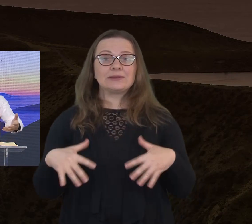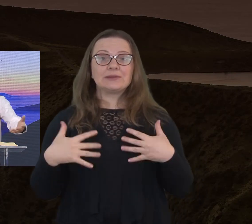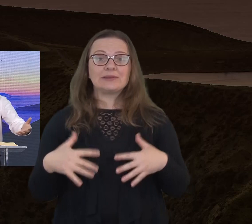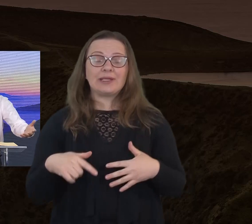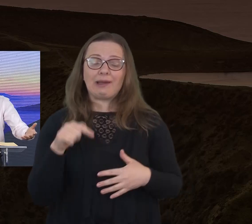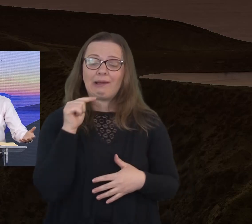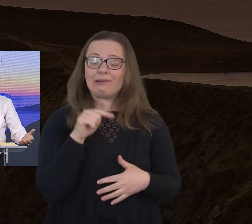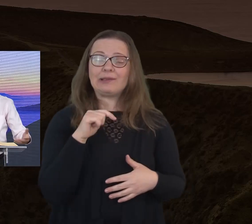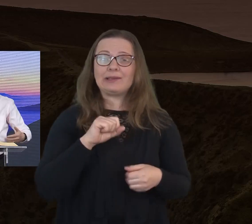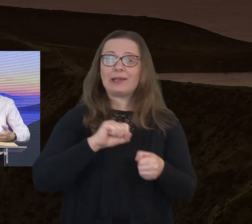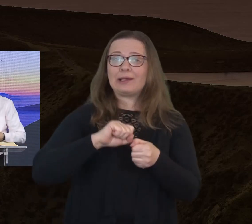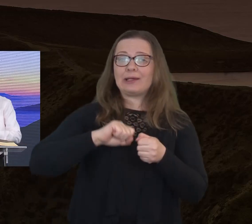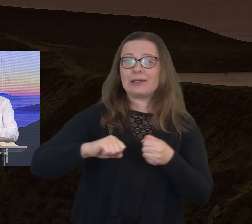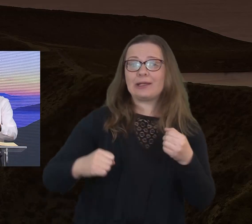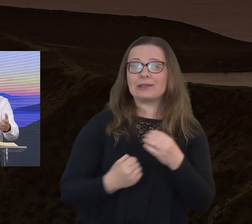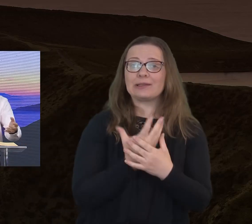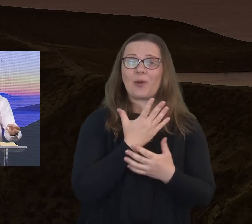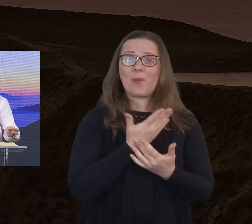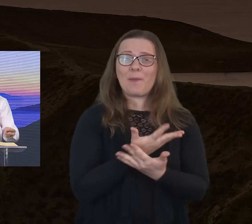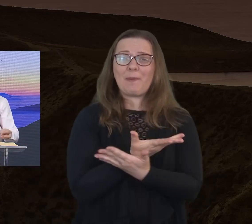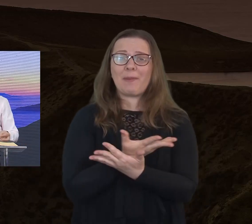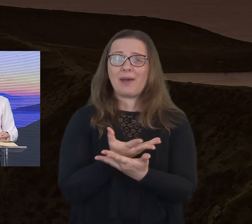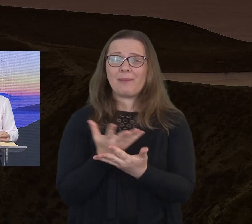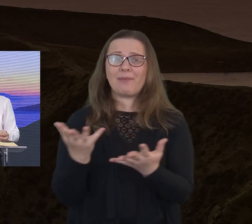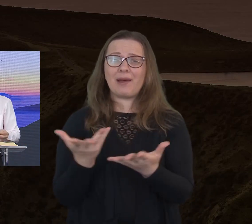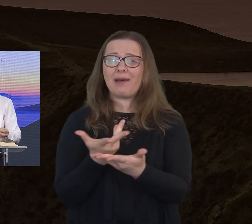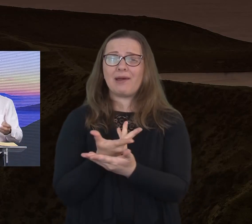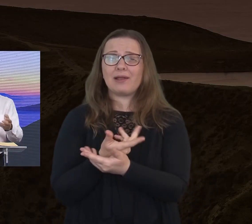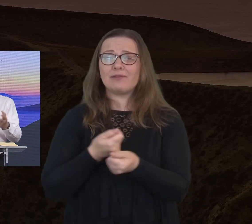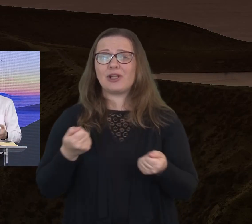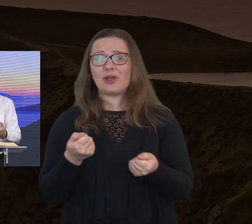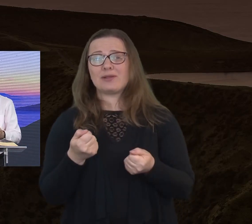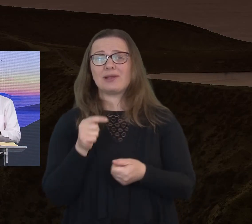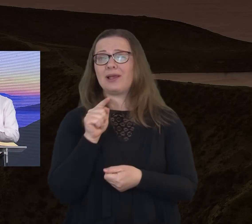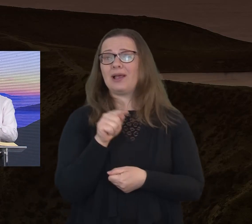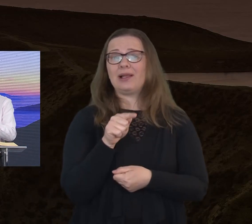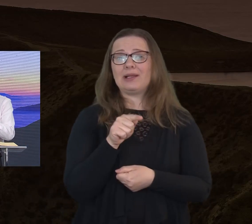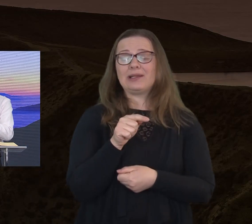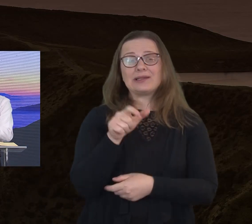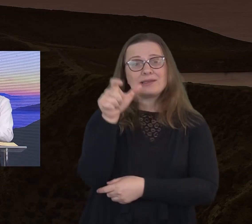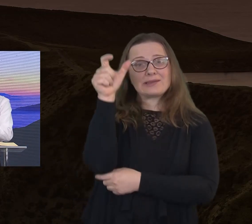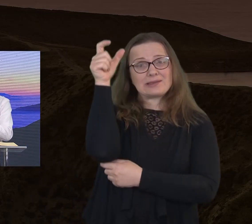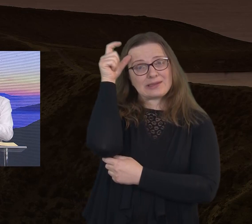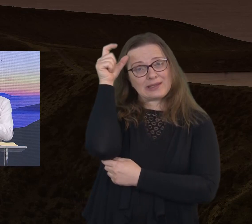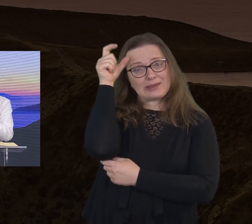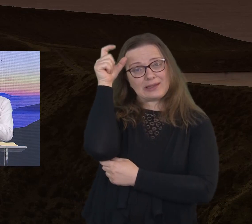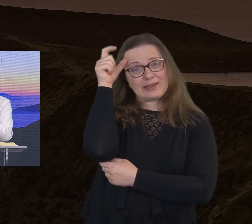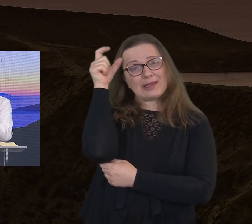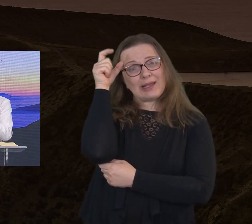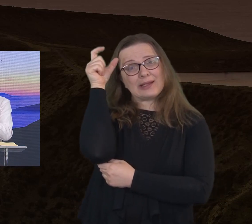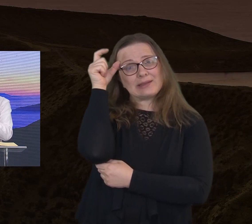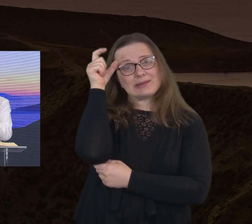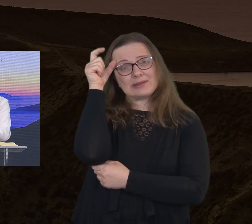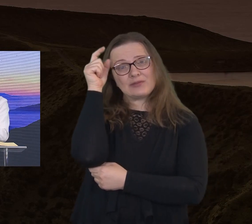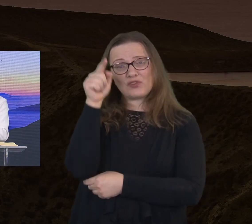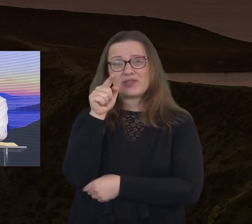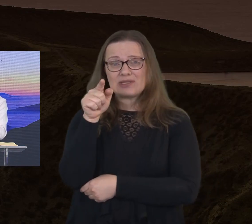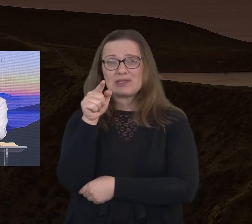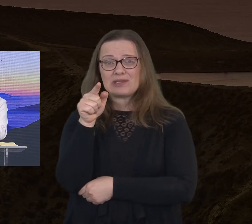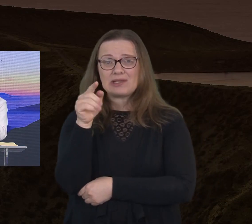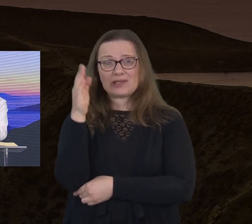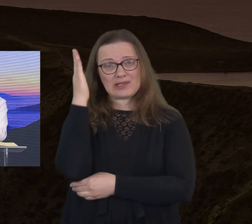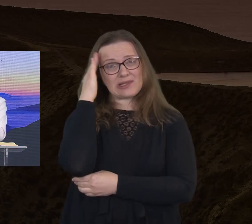Deus restaurou aqui na terra, toda conectada com Deus. Você sabe que Satanás, ele é um